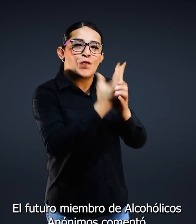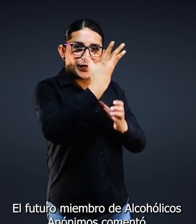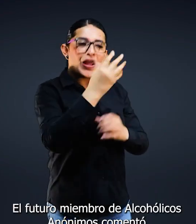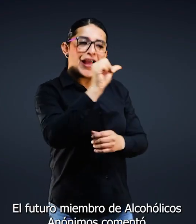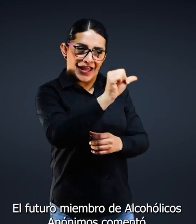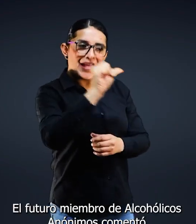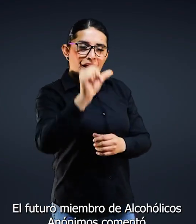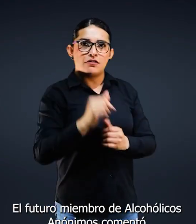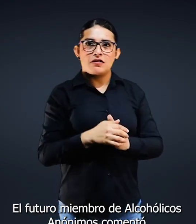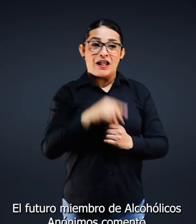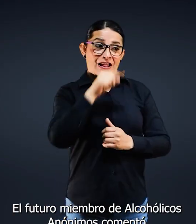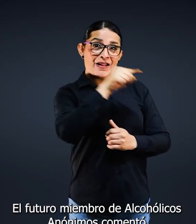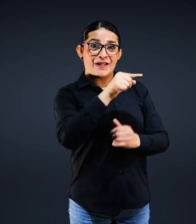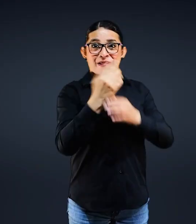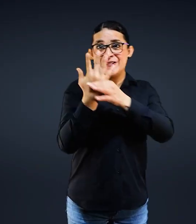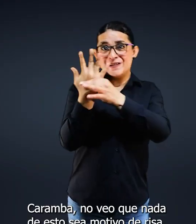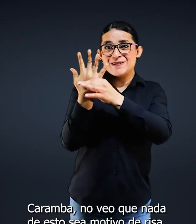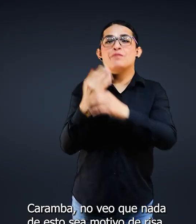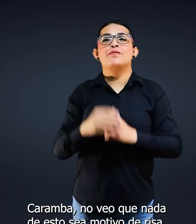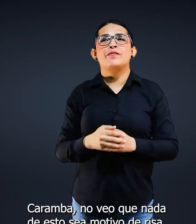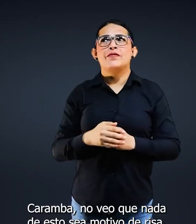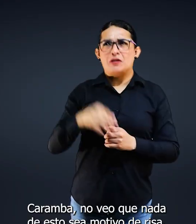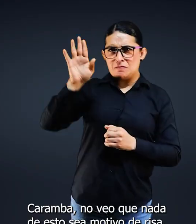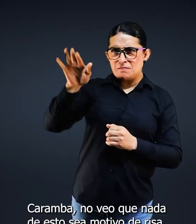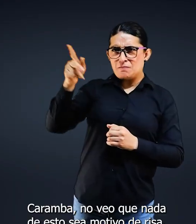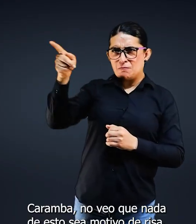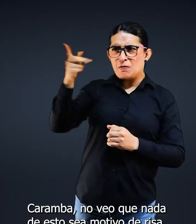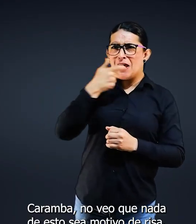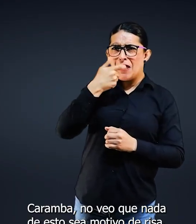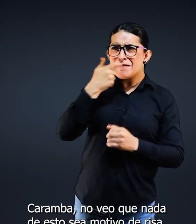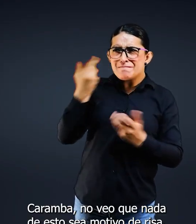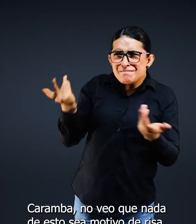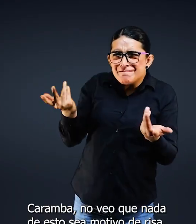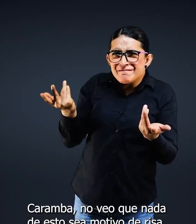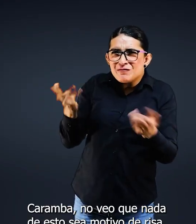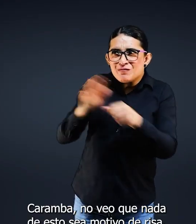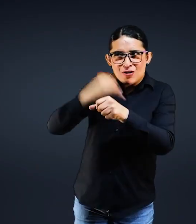de Alcohólicos Anónimos comentó: «Caramba, no veo que nada de esto sea motivo de risa».